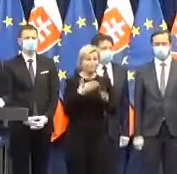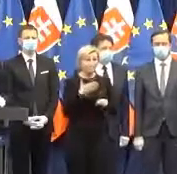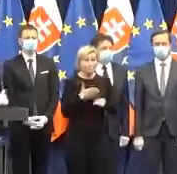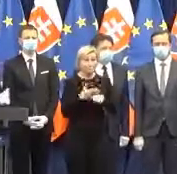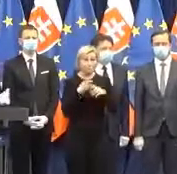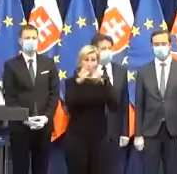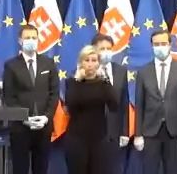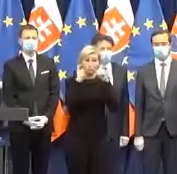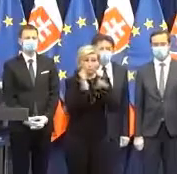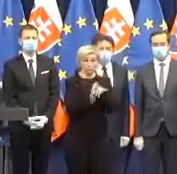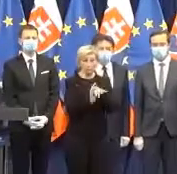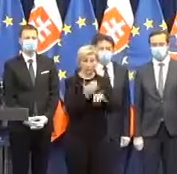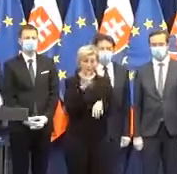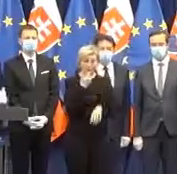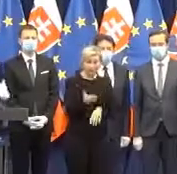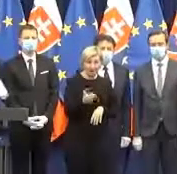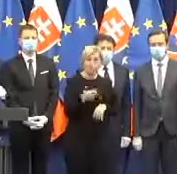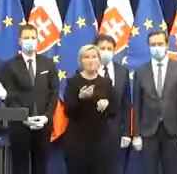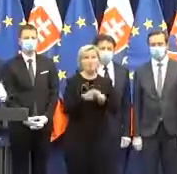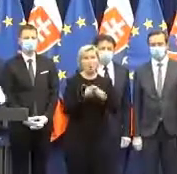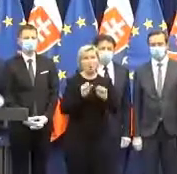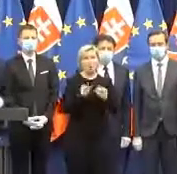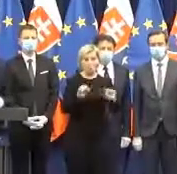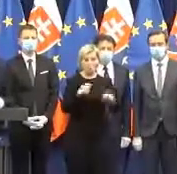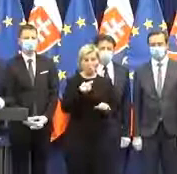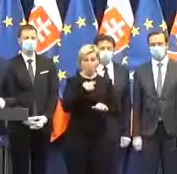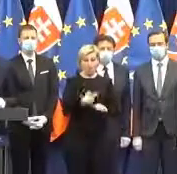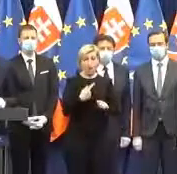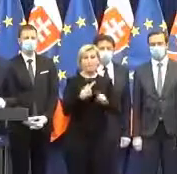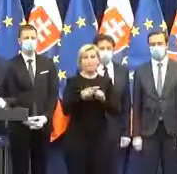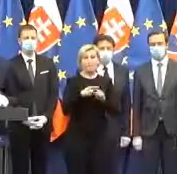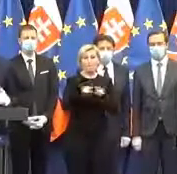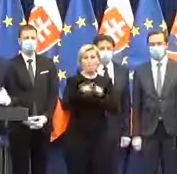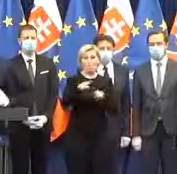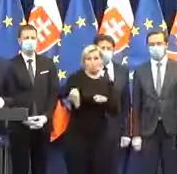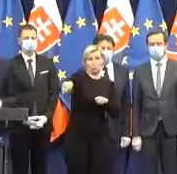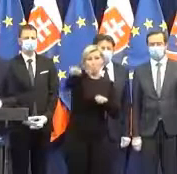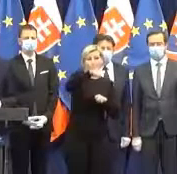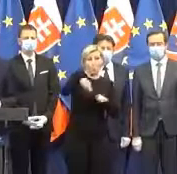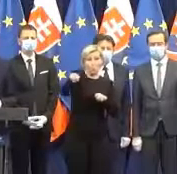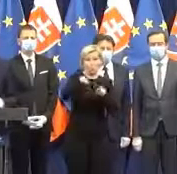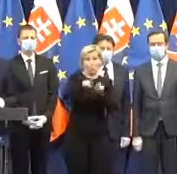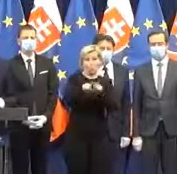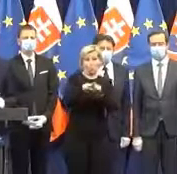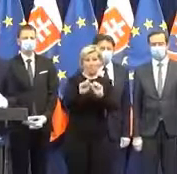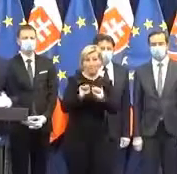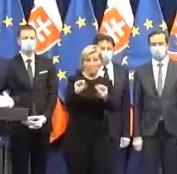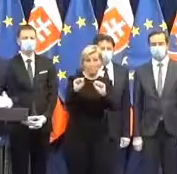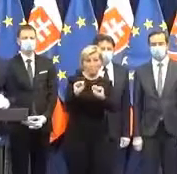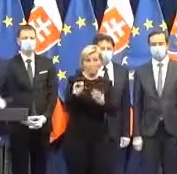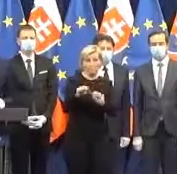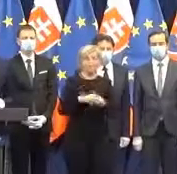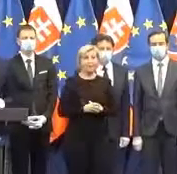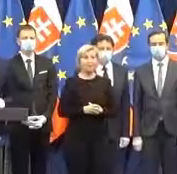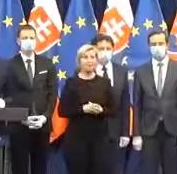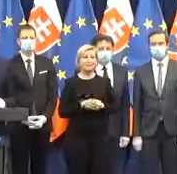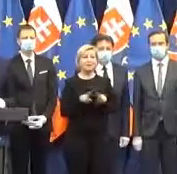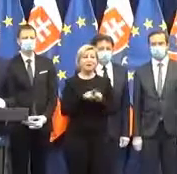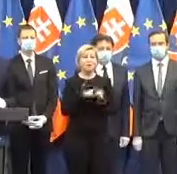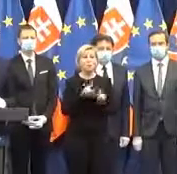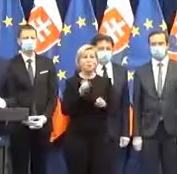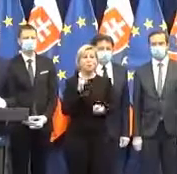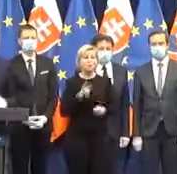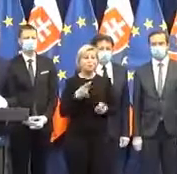chrániť. A chrániť aj teda áno nás ostatných, alebo pred nami samými, aby sa chránili a musia zostať doma, aby prišli s iniciatívou,